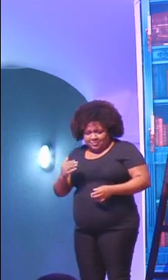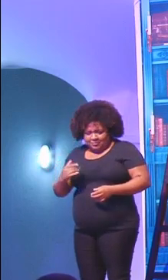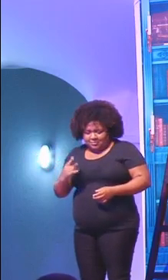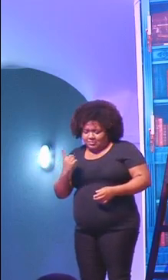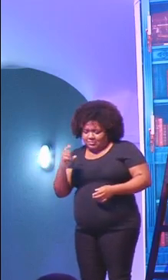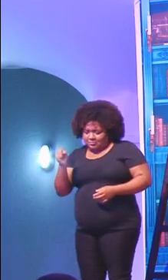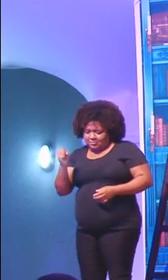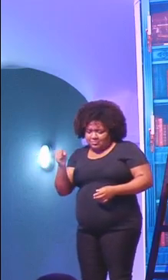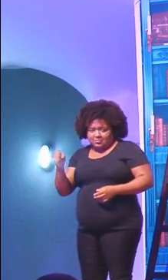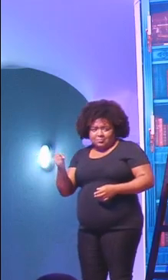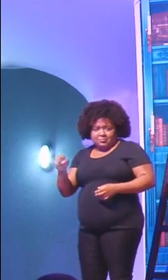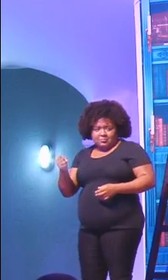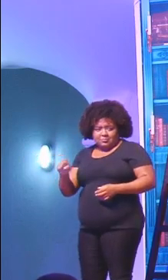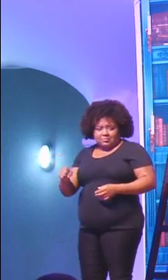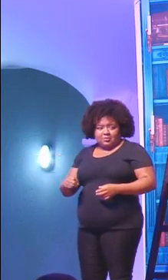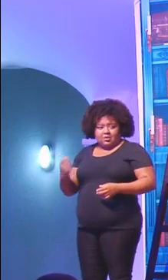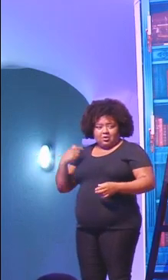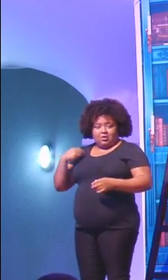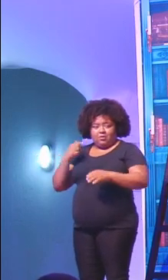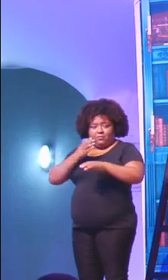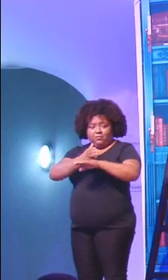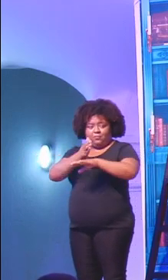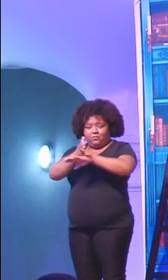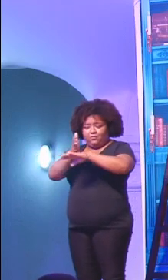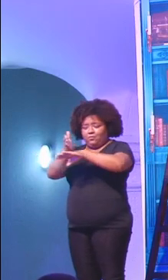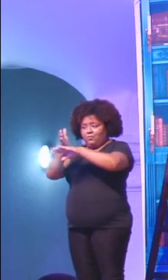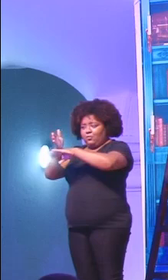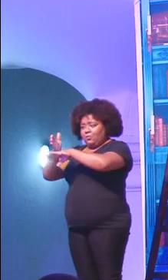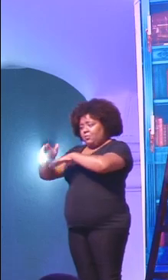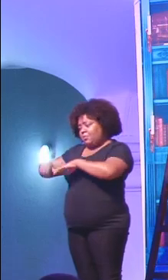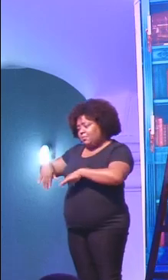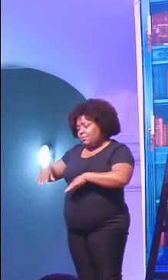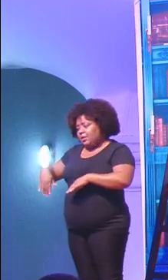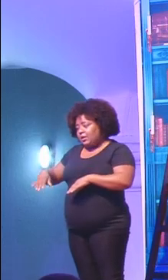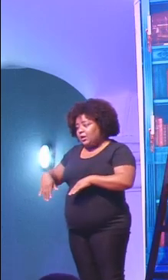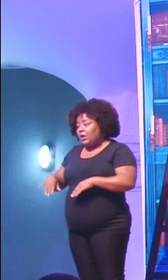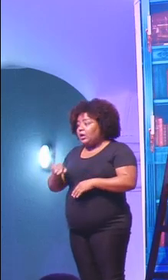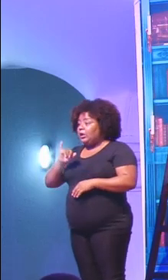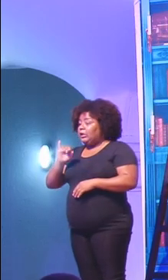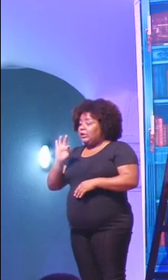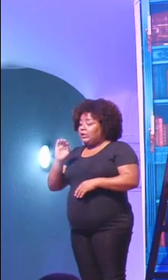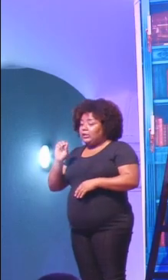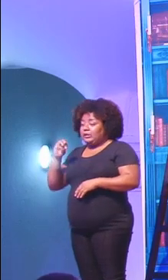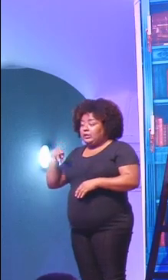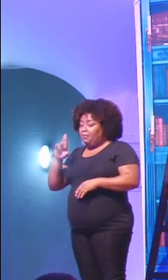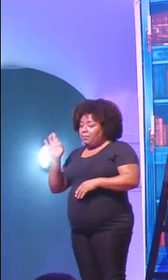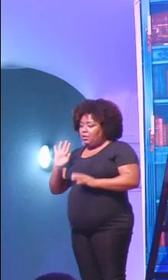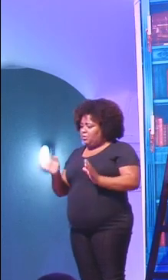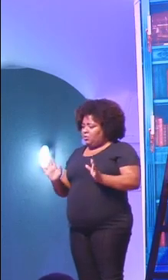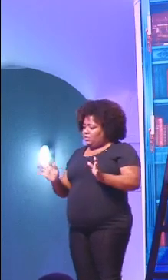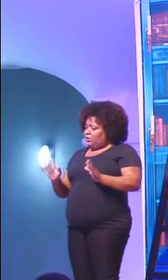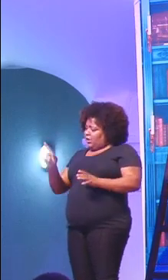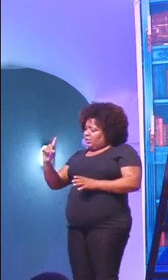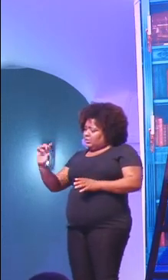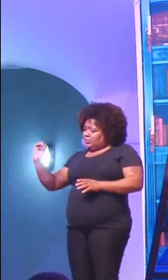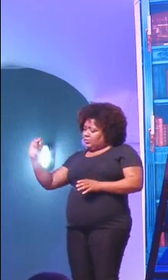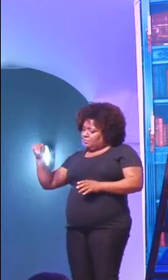Praia do... Foi por todas as praias. A Kátia falou, não, não fala para o Itamar, que ele já recebeu 100 mil.